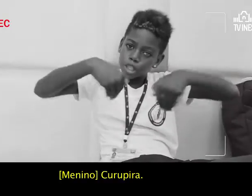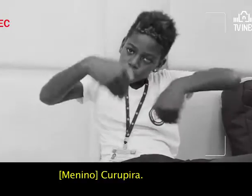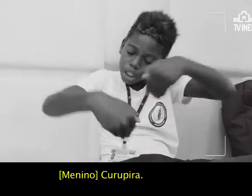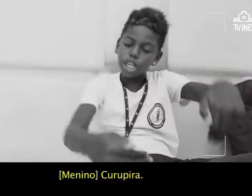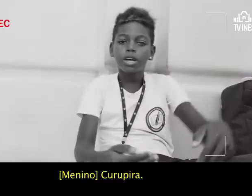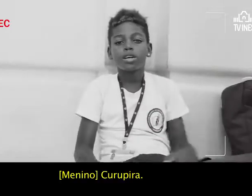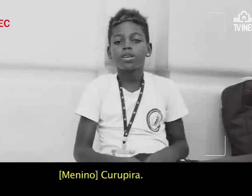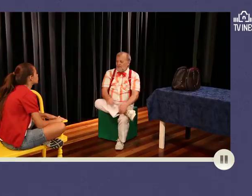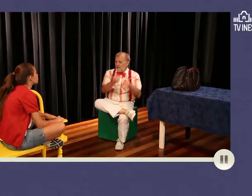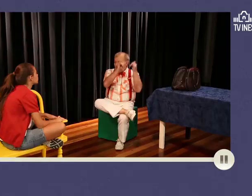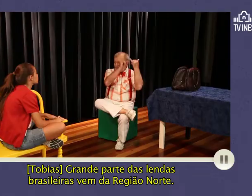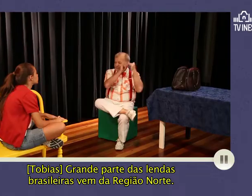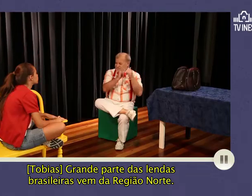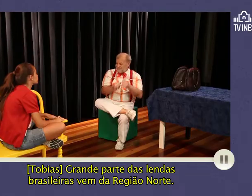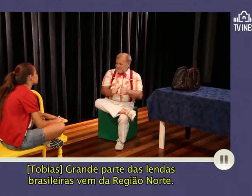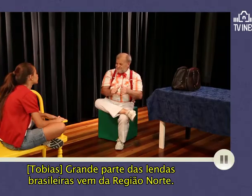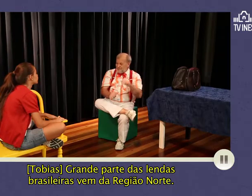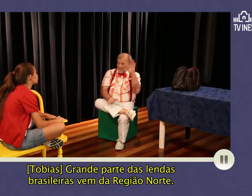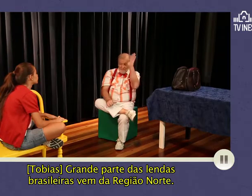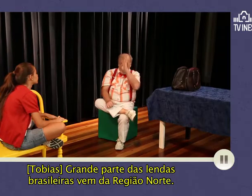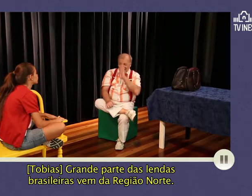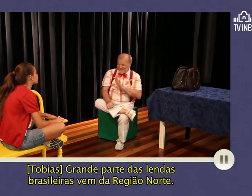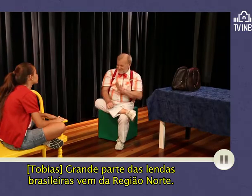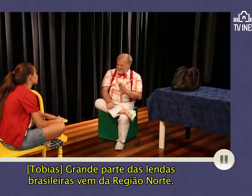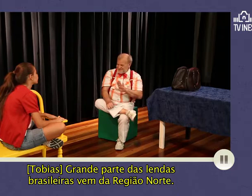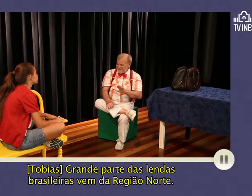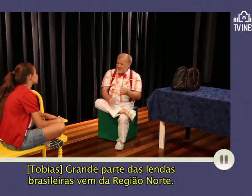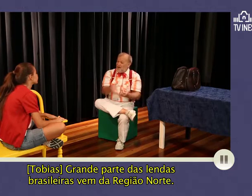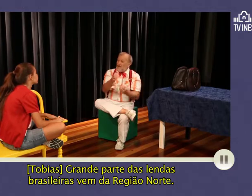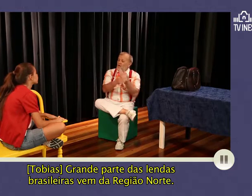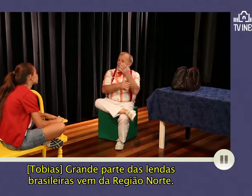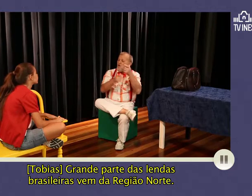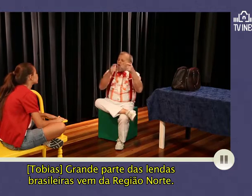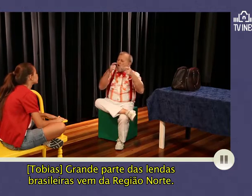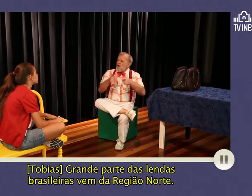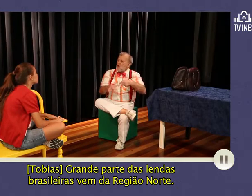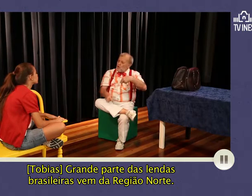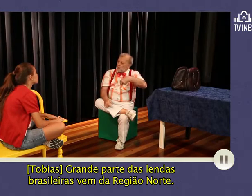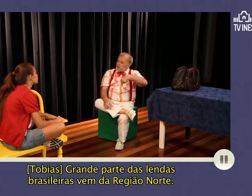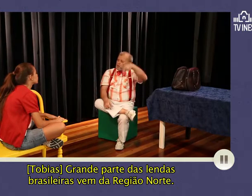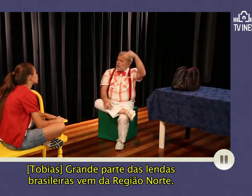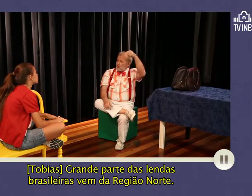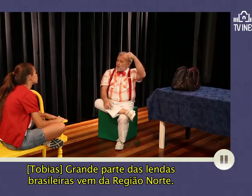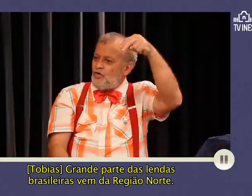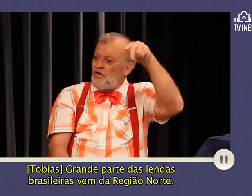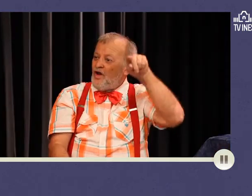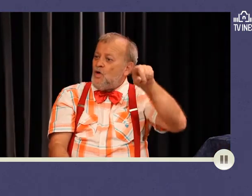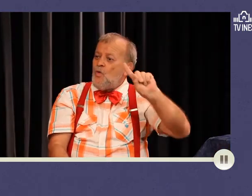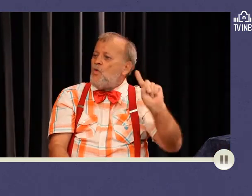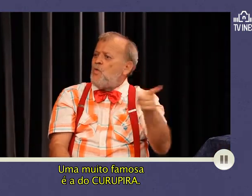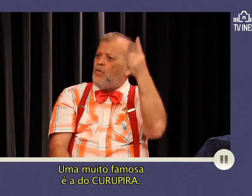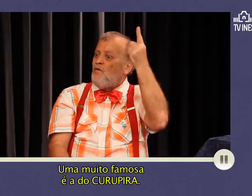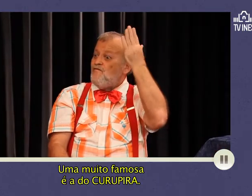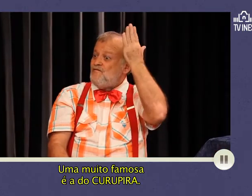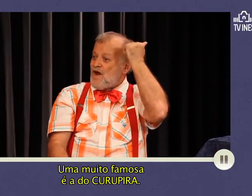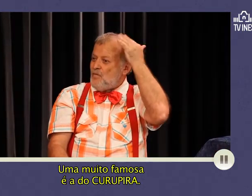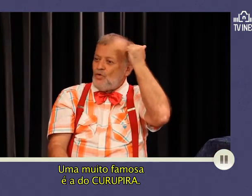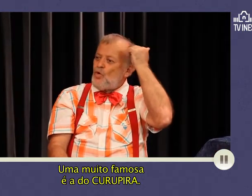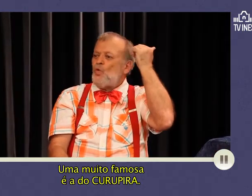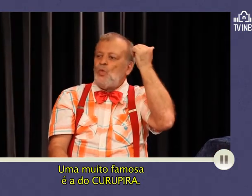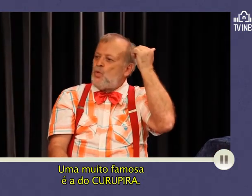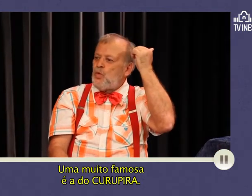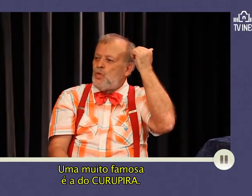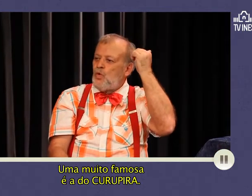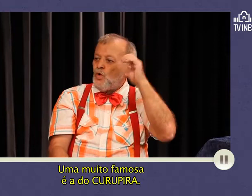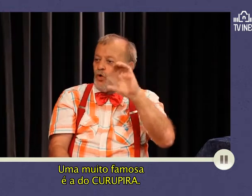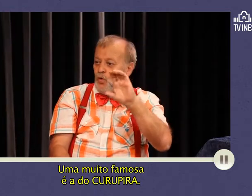Lobisomem. Curupira. Grande parte das lendas brasileiras vem da região norte. Uma